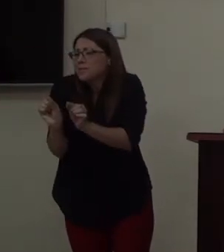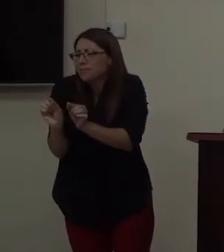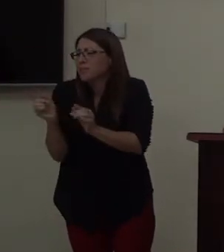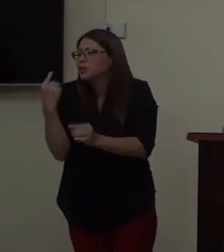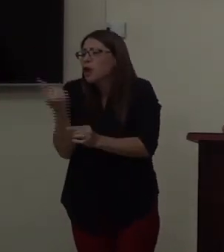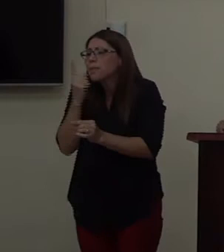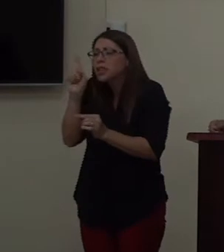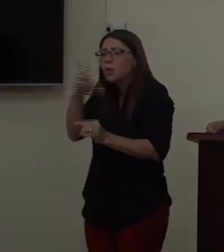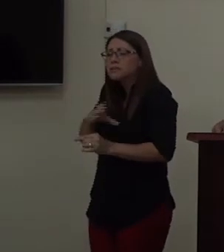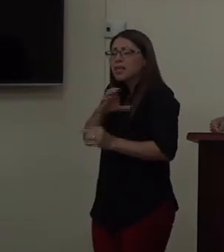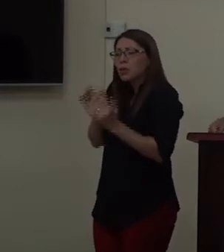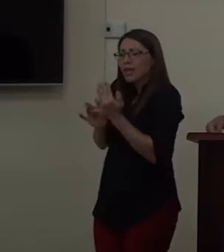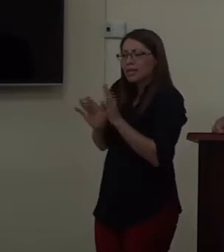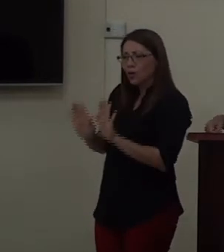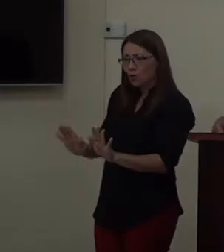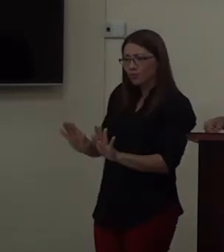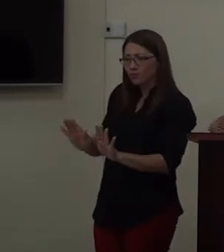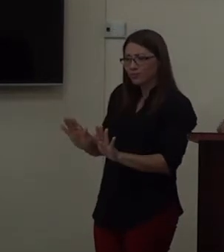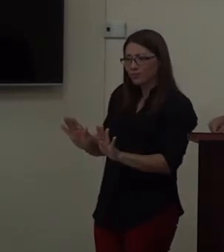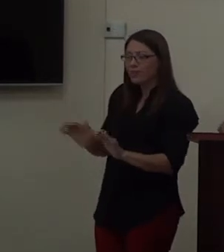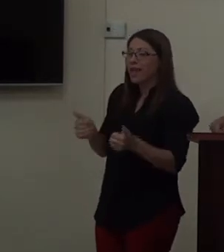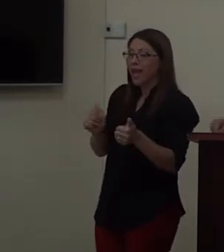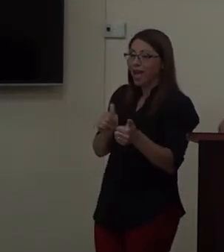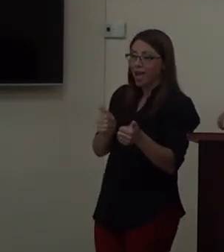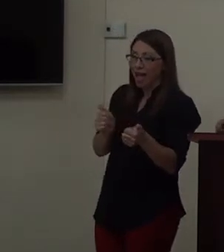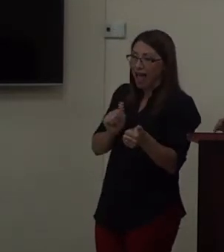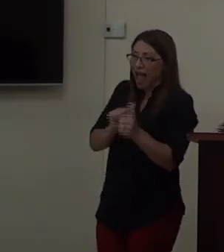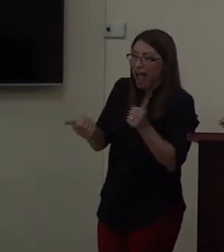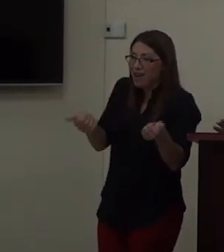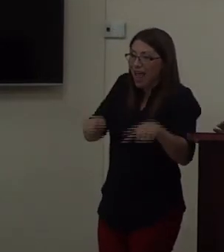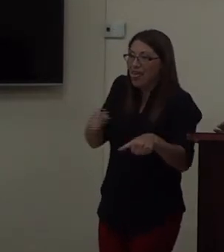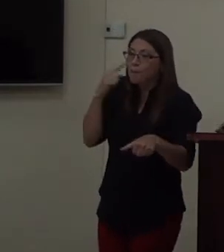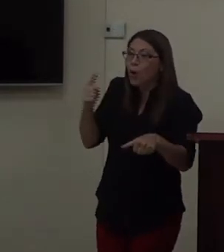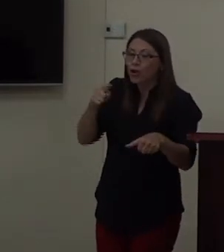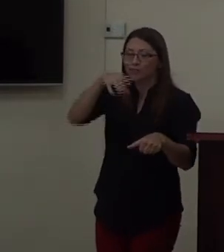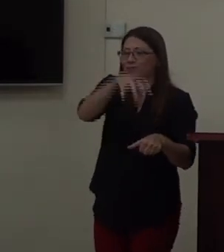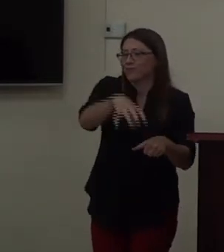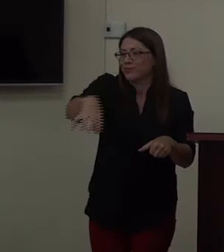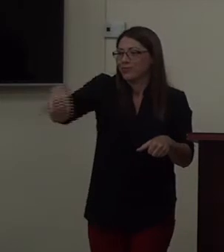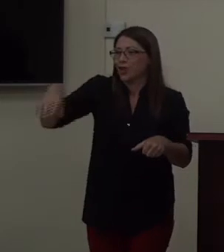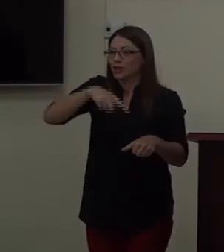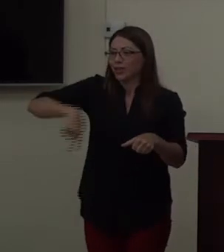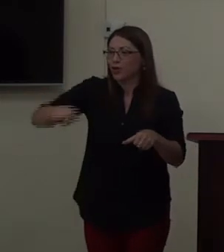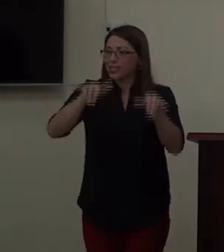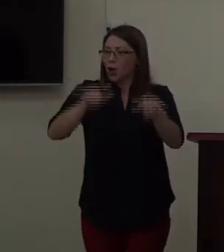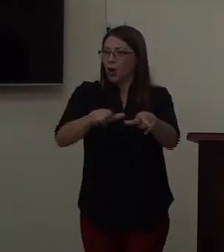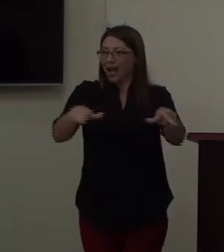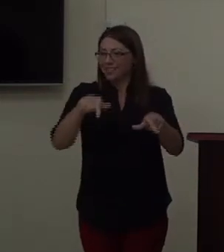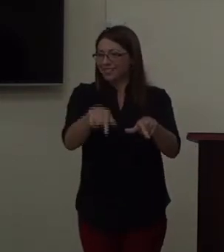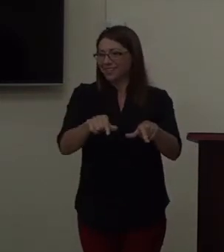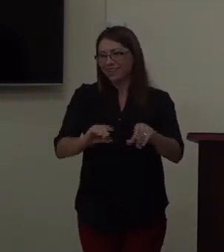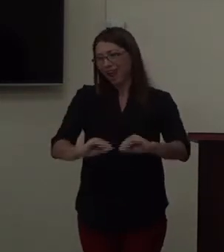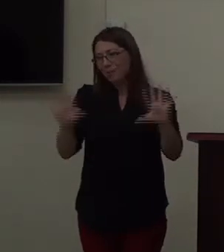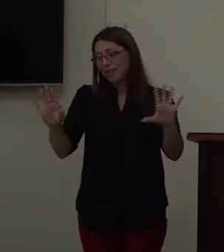¿verdad? Avalada por los factores locales, claramente, ¿verdad? Vean que, por lo menos para